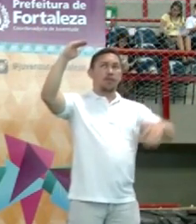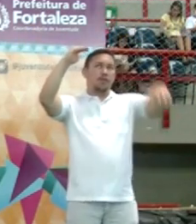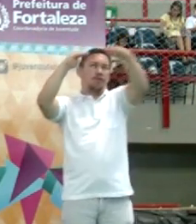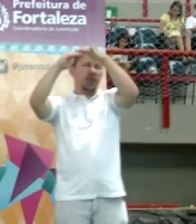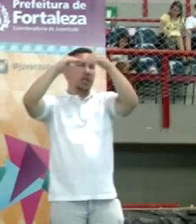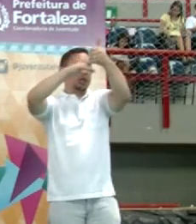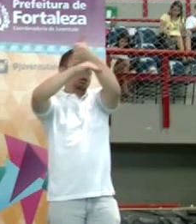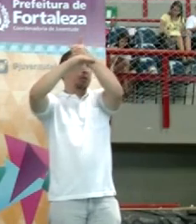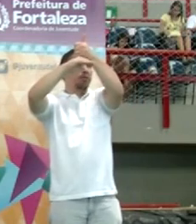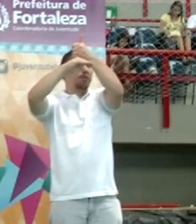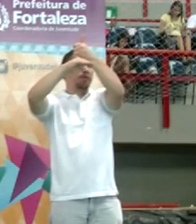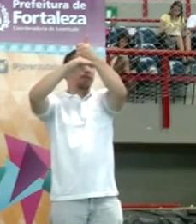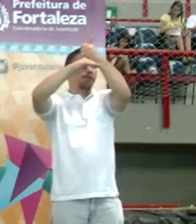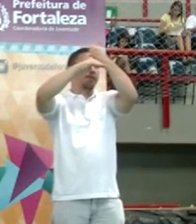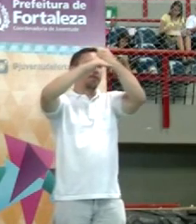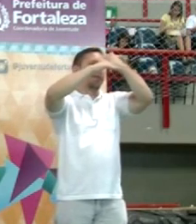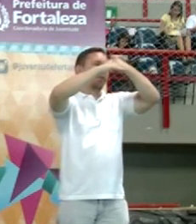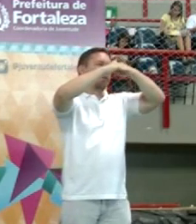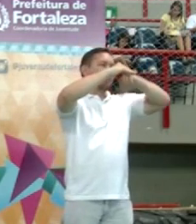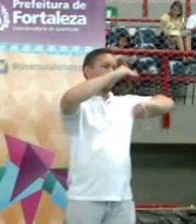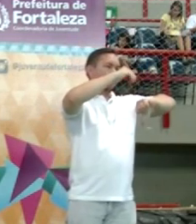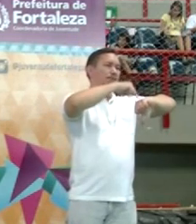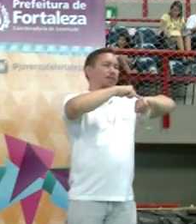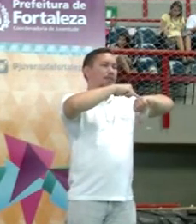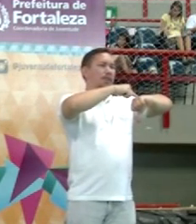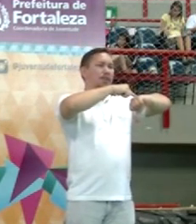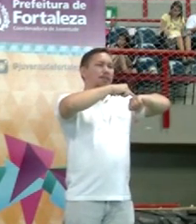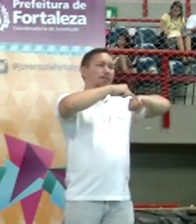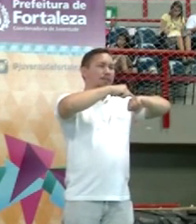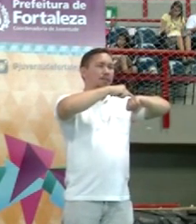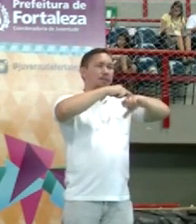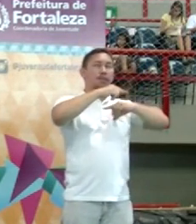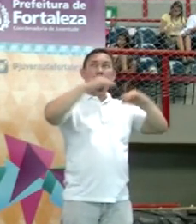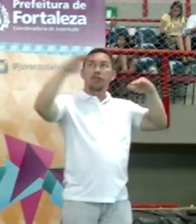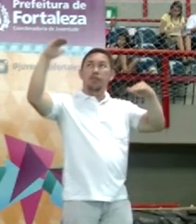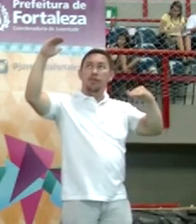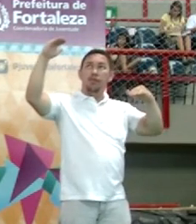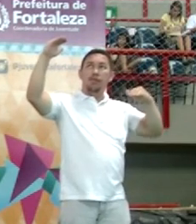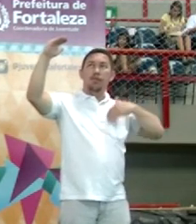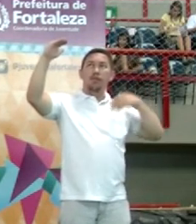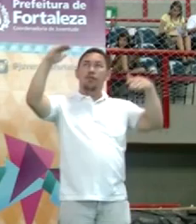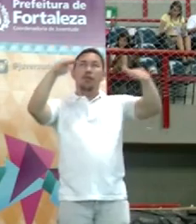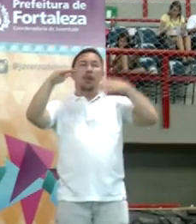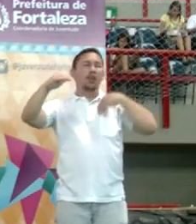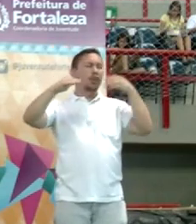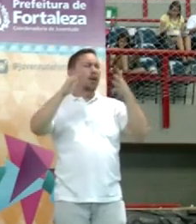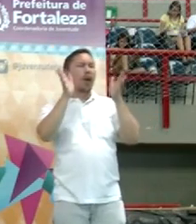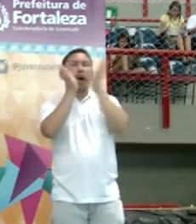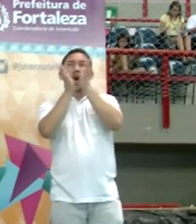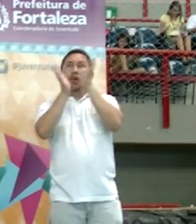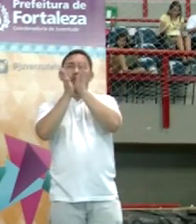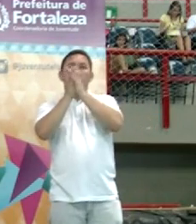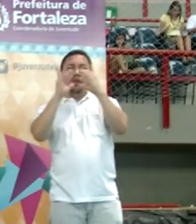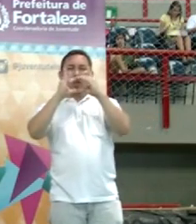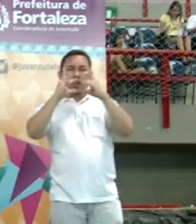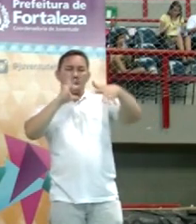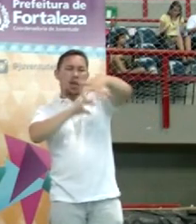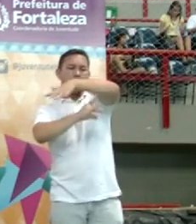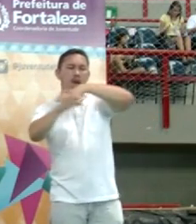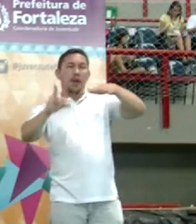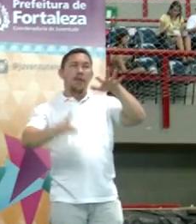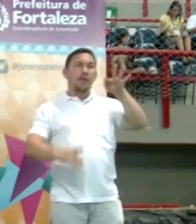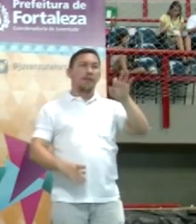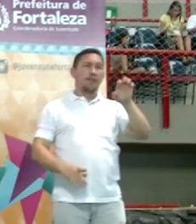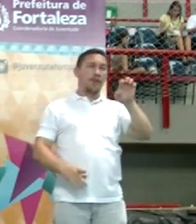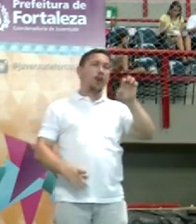auge e vem entrando em decadência. O modo de produção feudal ele vai mudar da alta para